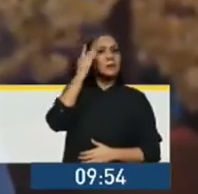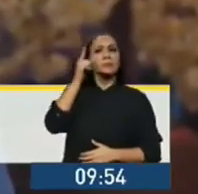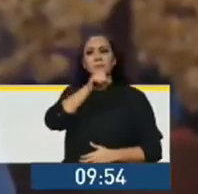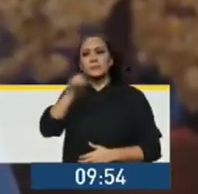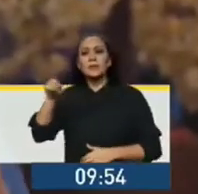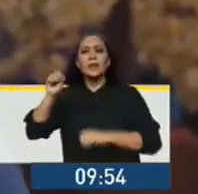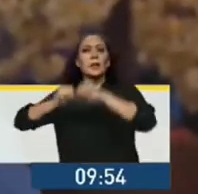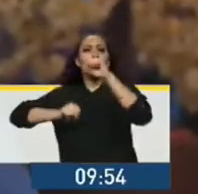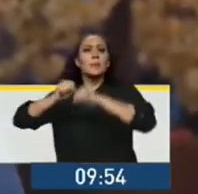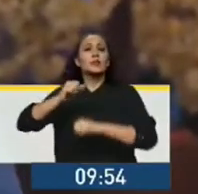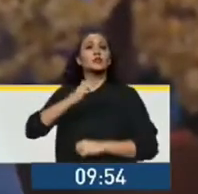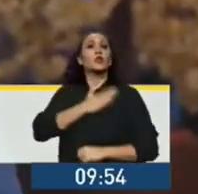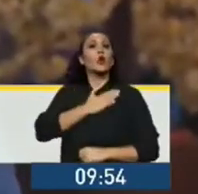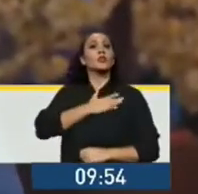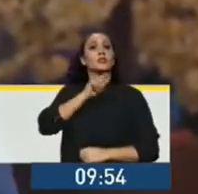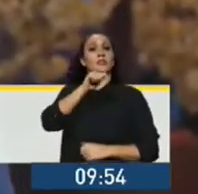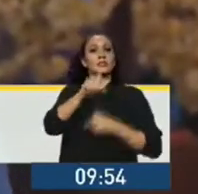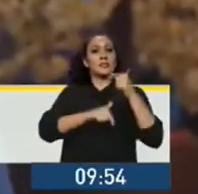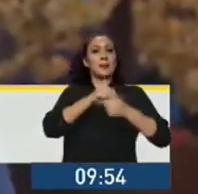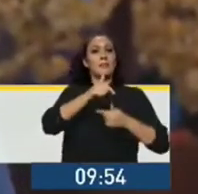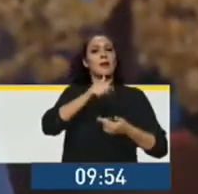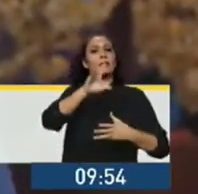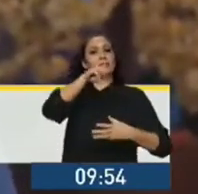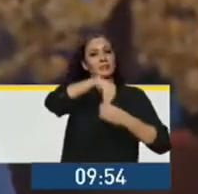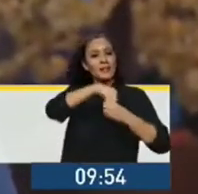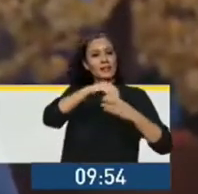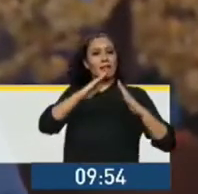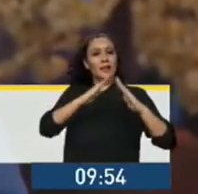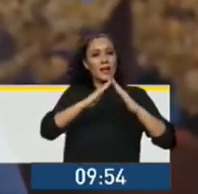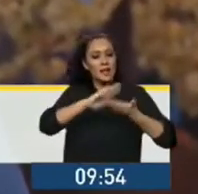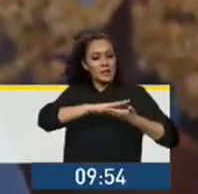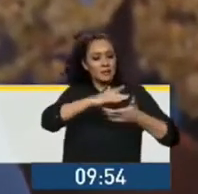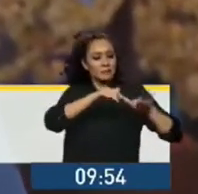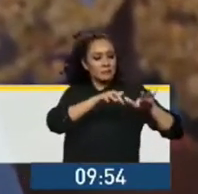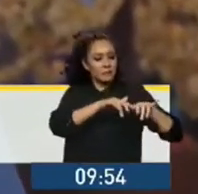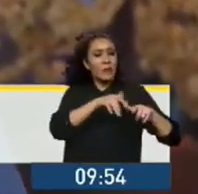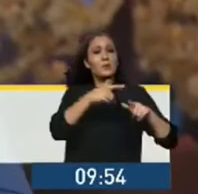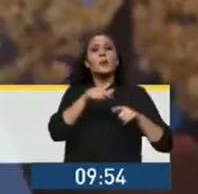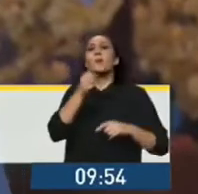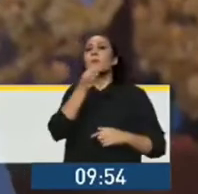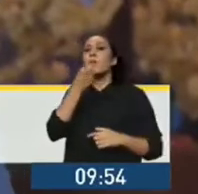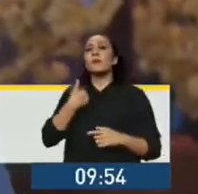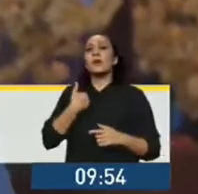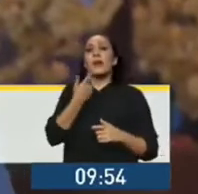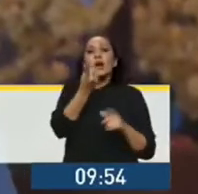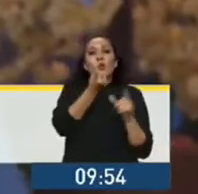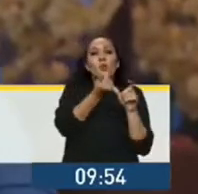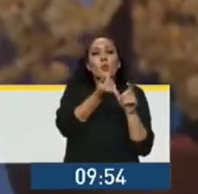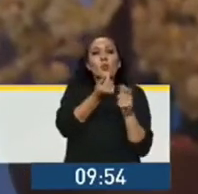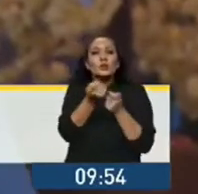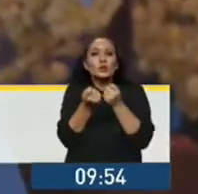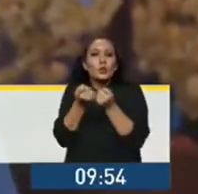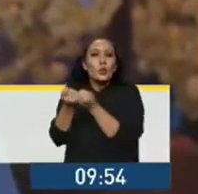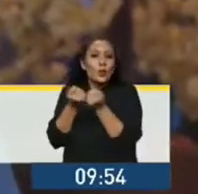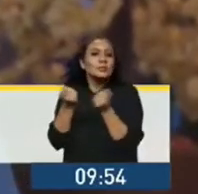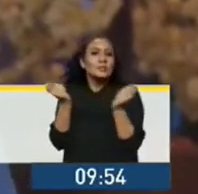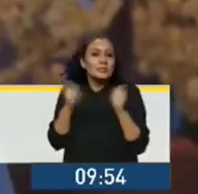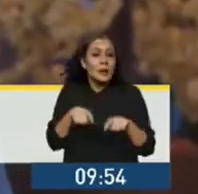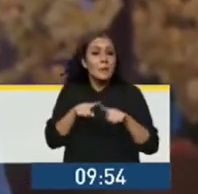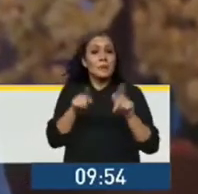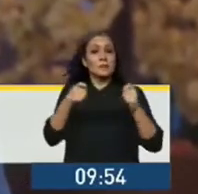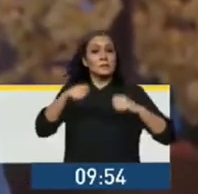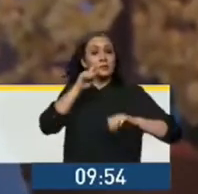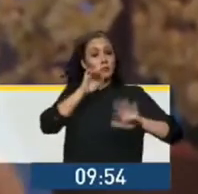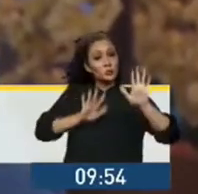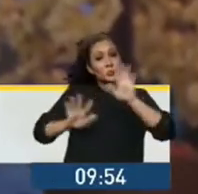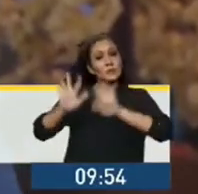Hugo, desse trabalho em casa. Acaba reduzindo o custo, a produtividade em muitos casos foi mantida, mas é preciso ter alguns cuidados, né? A